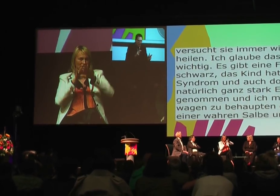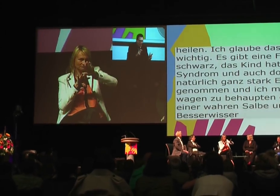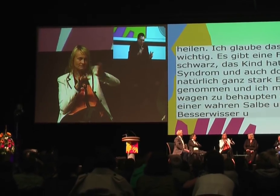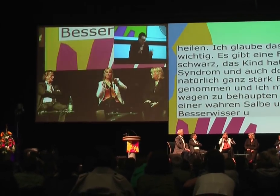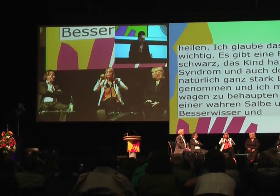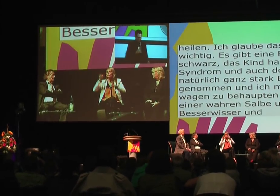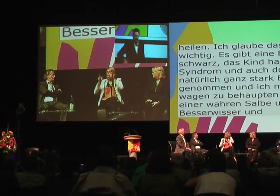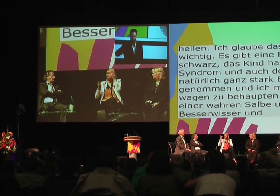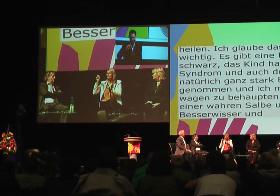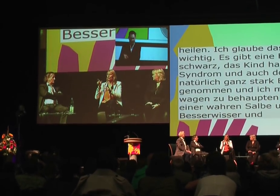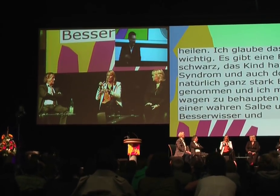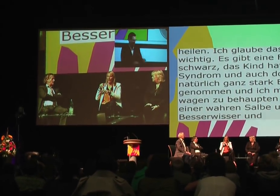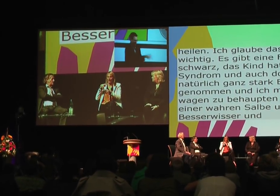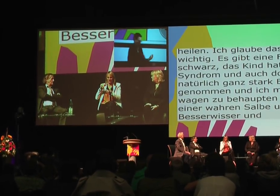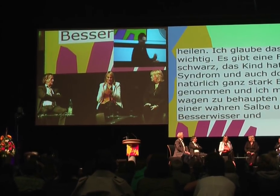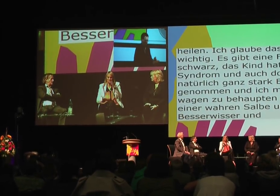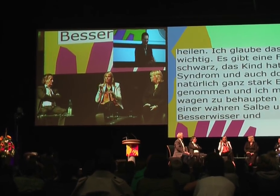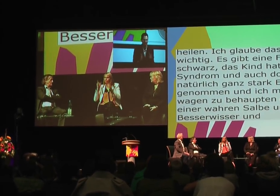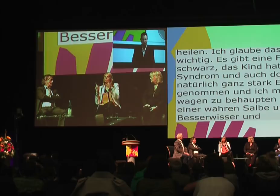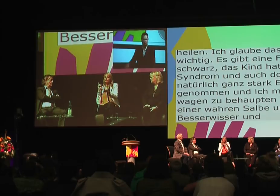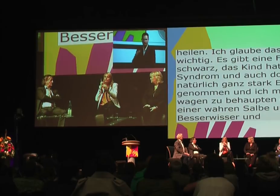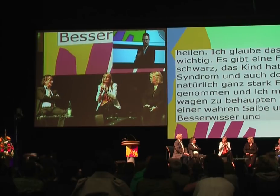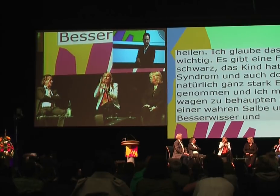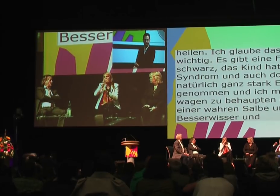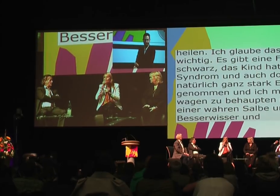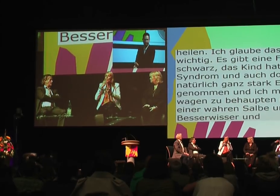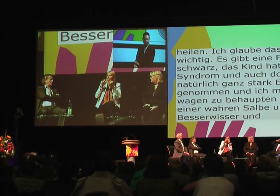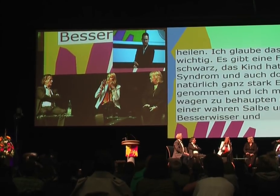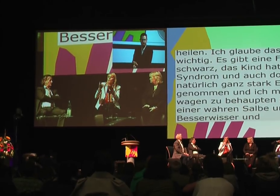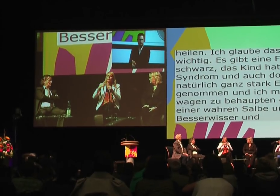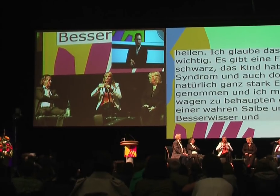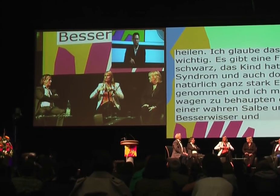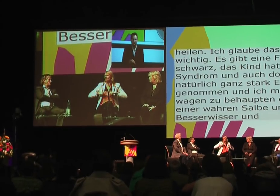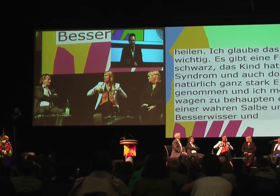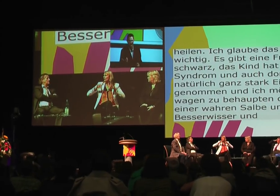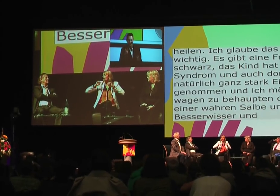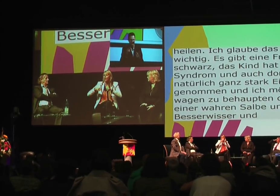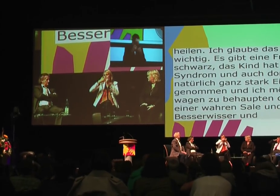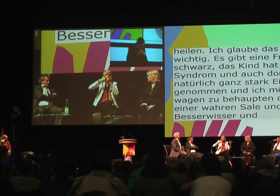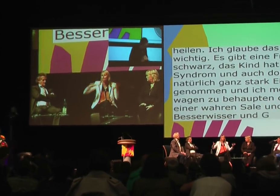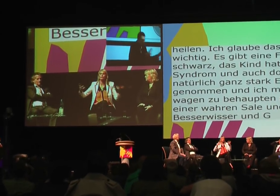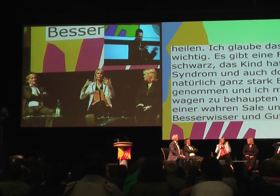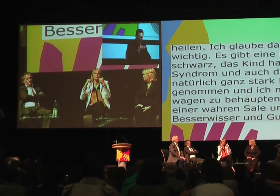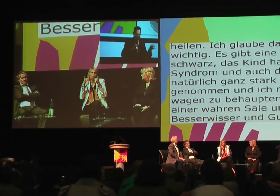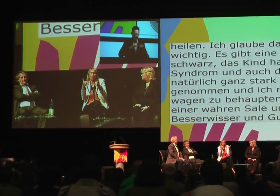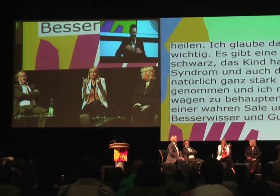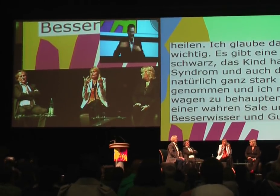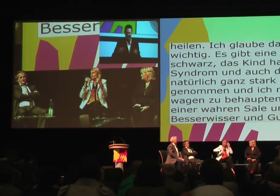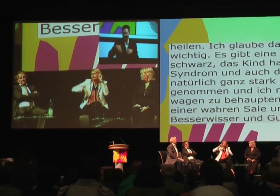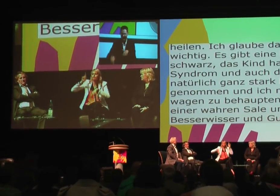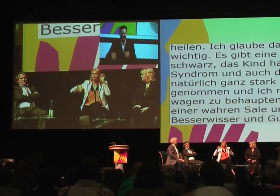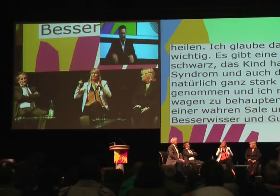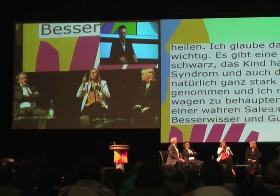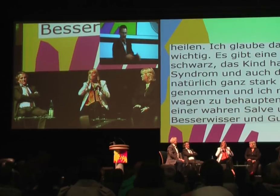immer nur darum, dass dieses Kind sich anpassen sollte an jemanden, dass das Kind verändert werden musste, dass die Gesellschaft nie ein einziges